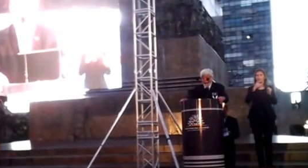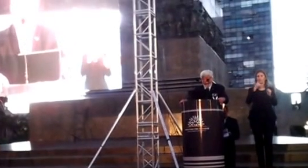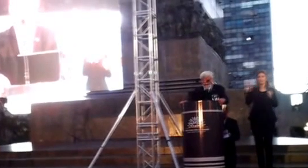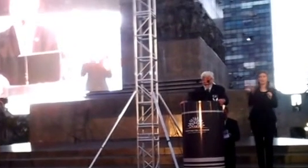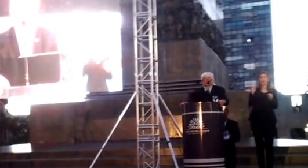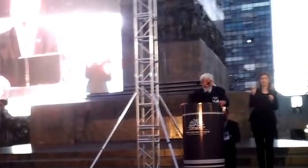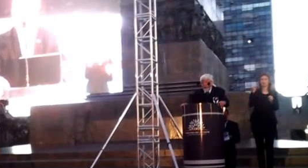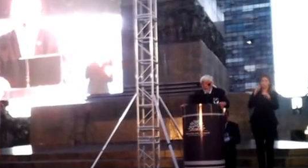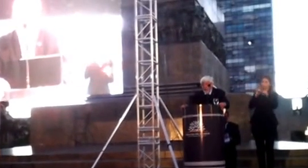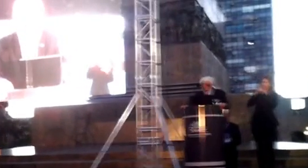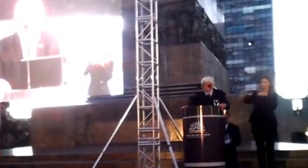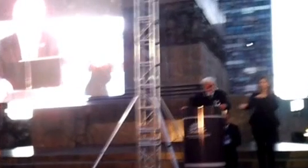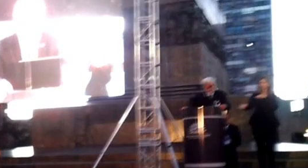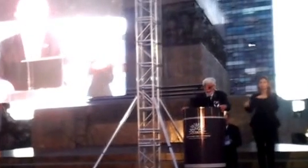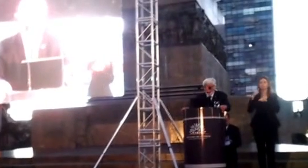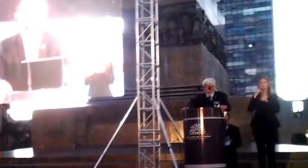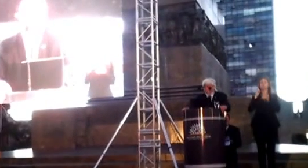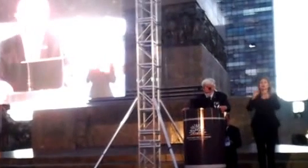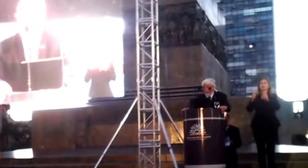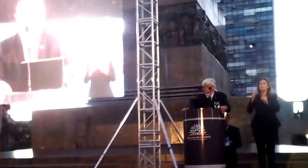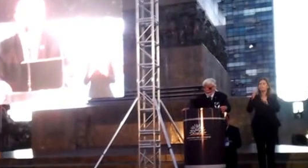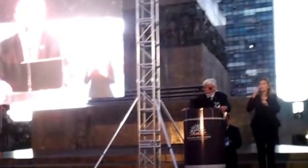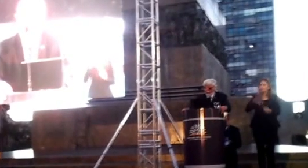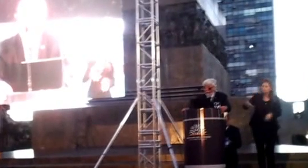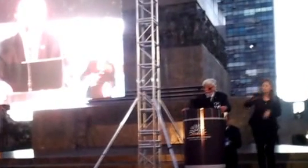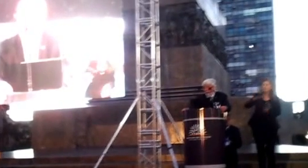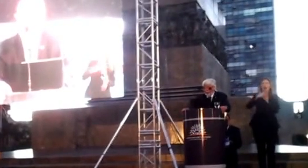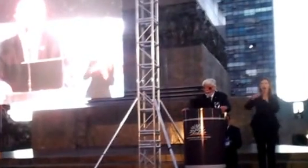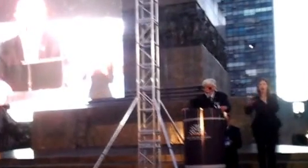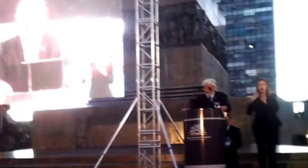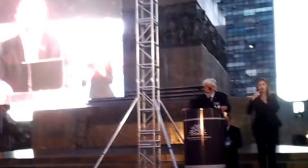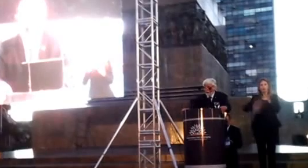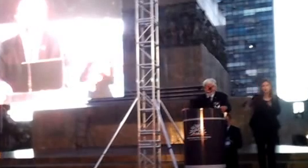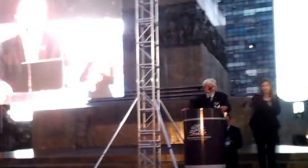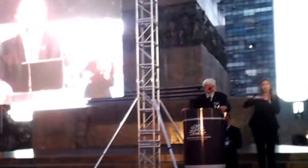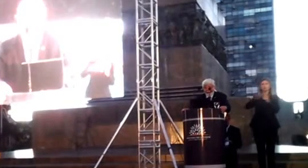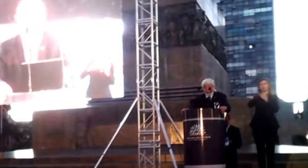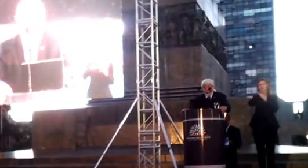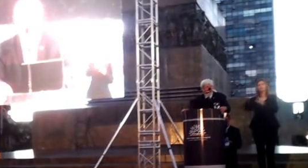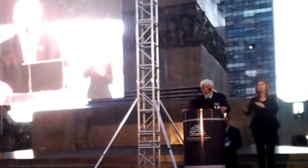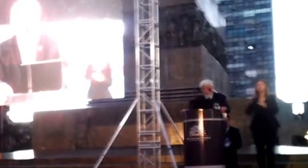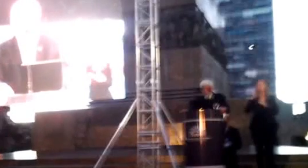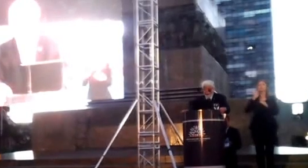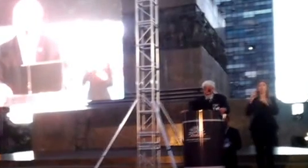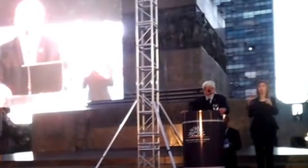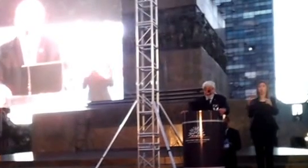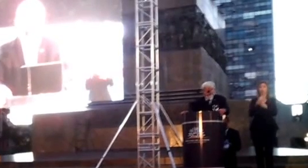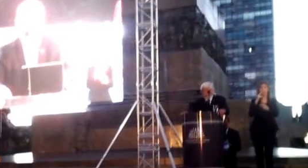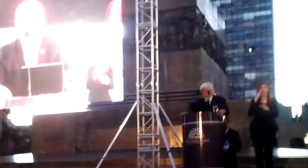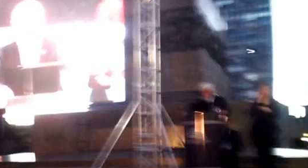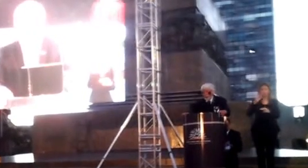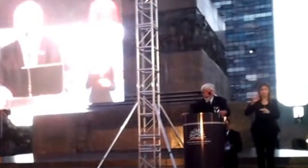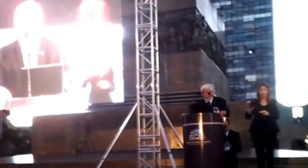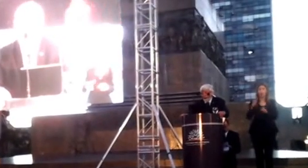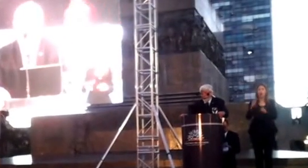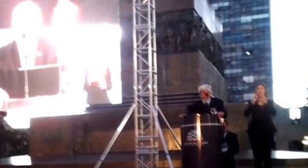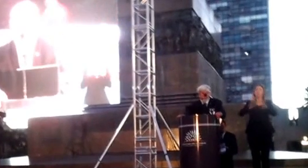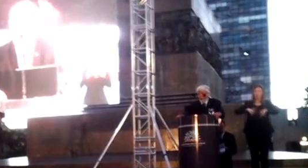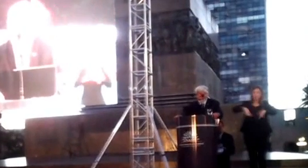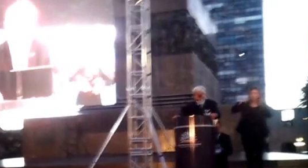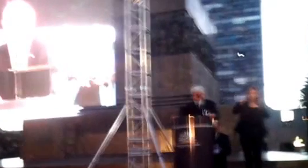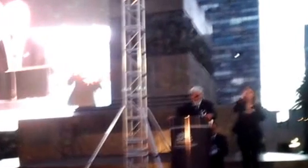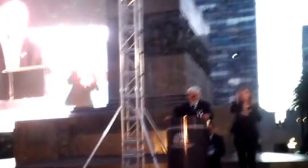emergencia, la atención de los conflictos comunitarios, la prevención y la represión flagrante del delito, la investigación científica